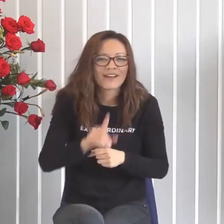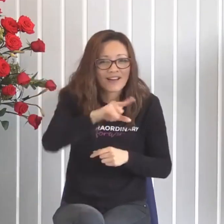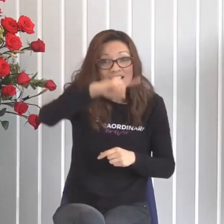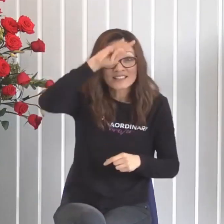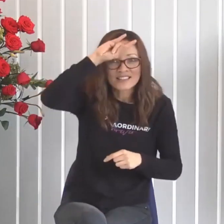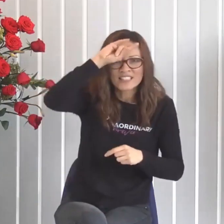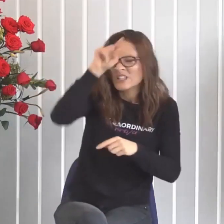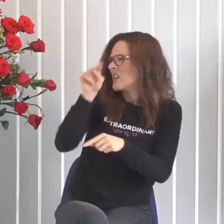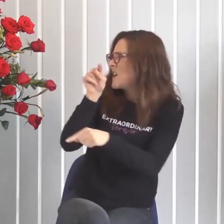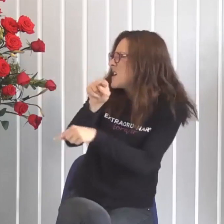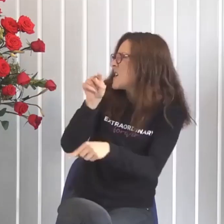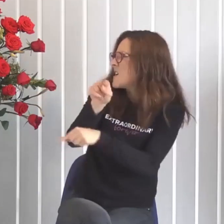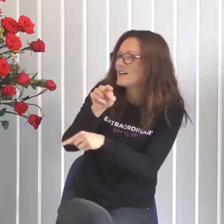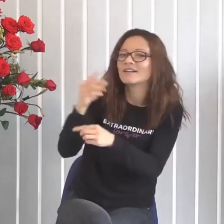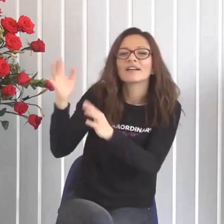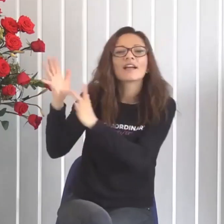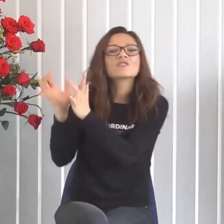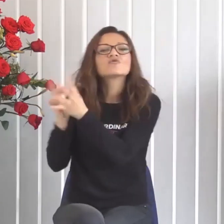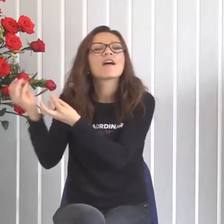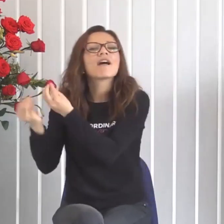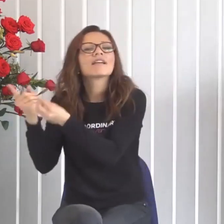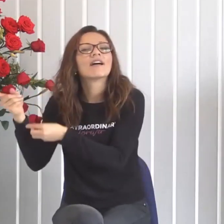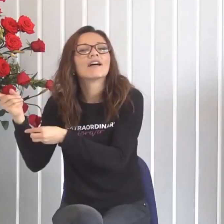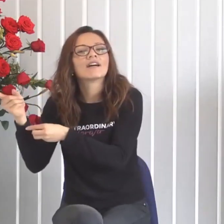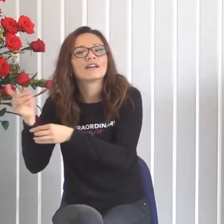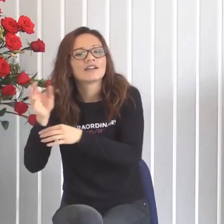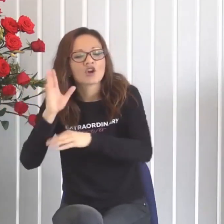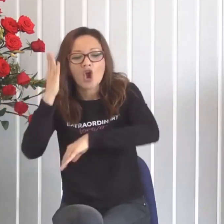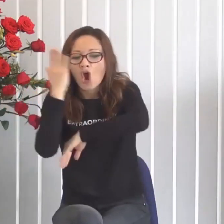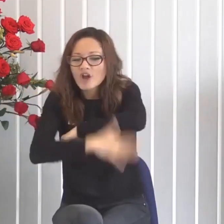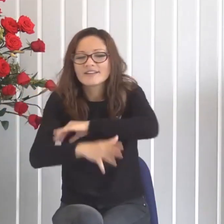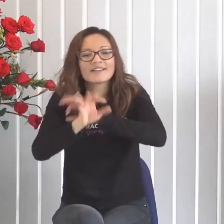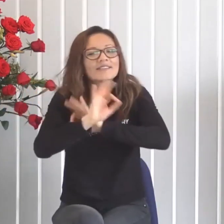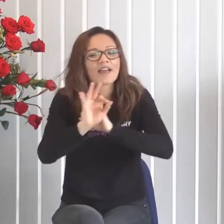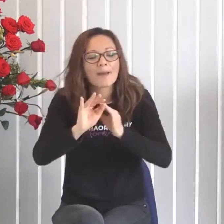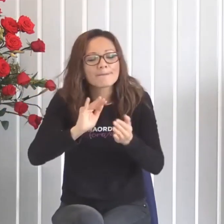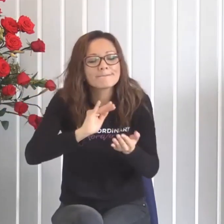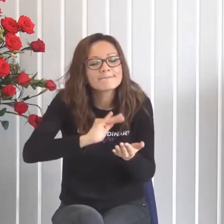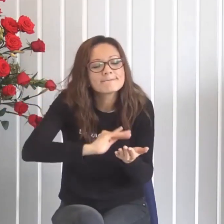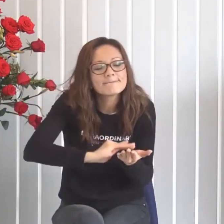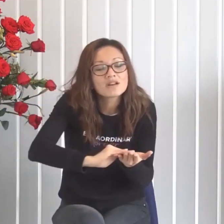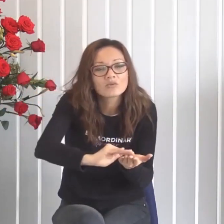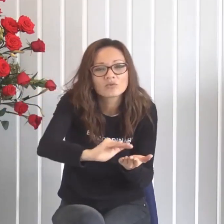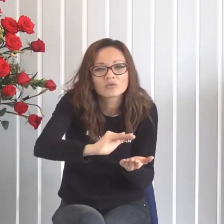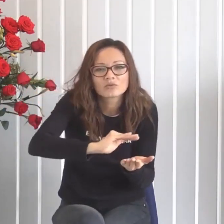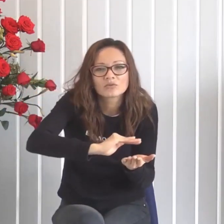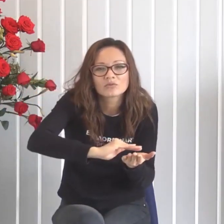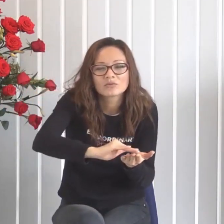Satanás acusa. ¿Qué hace Jesús? No nos condena, nos perdona.